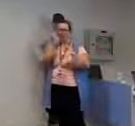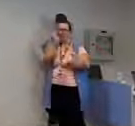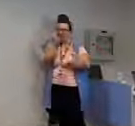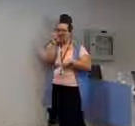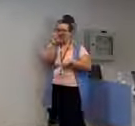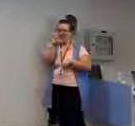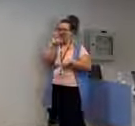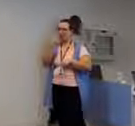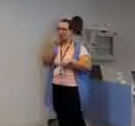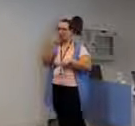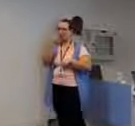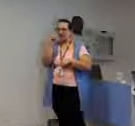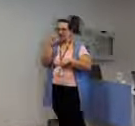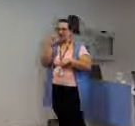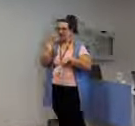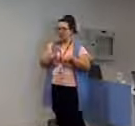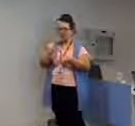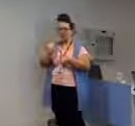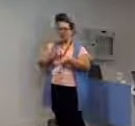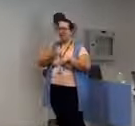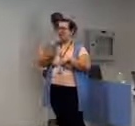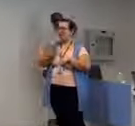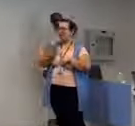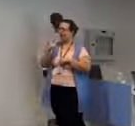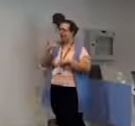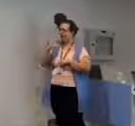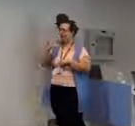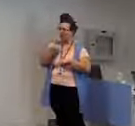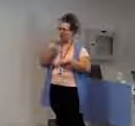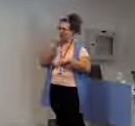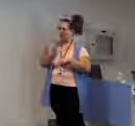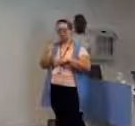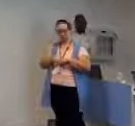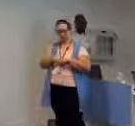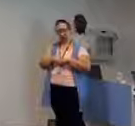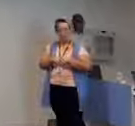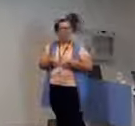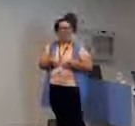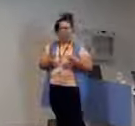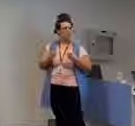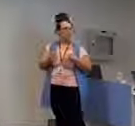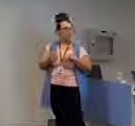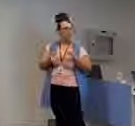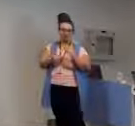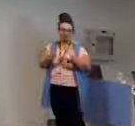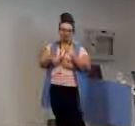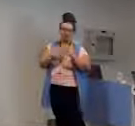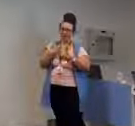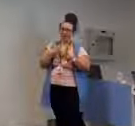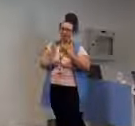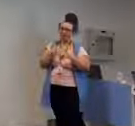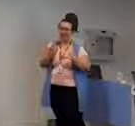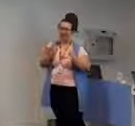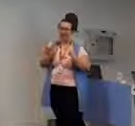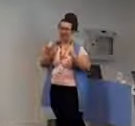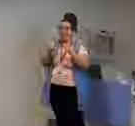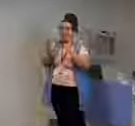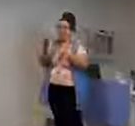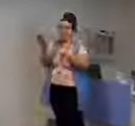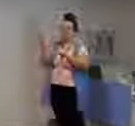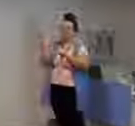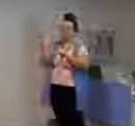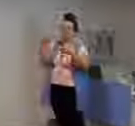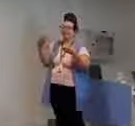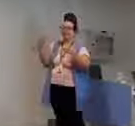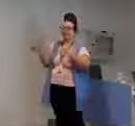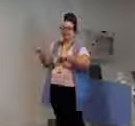um processo, um protótipo, já ir testar e ver que não funciona, e ficar gastando muito tempo de tryout, que isso é parte do passado.